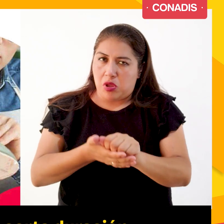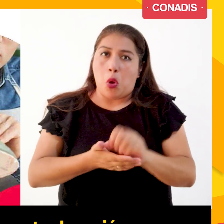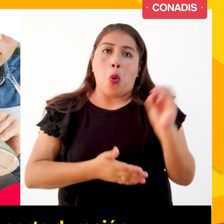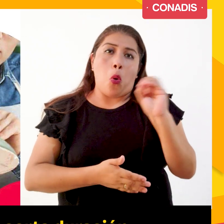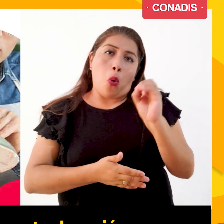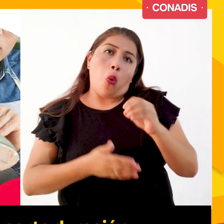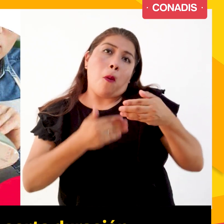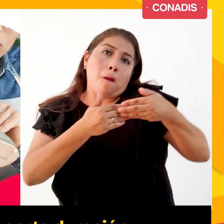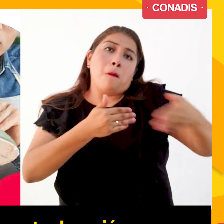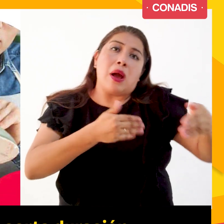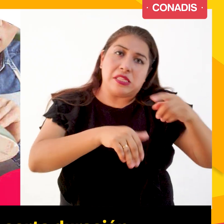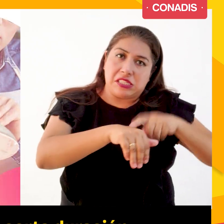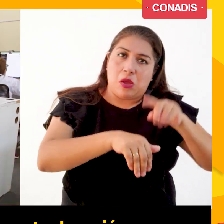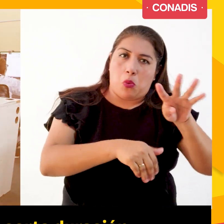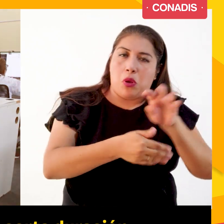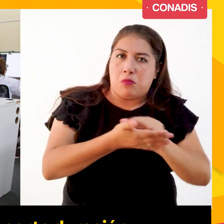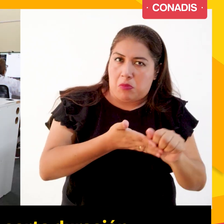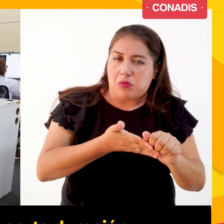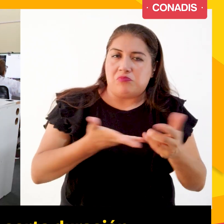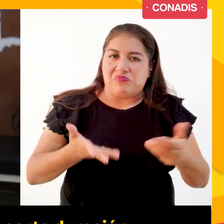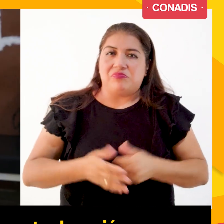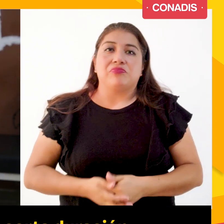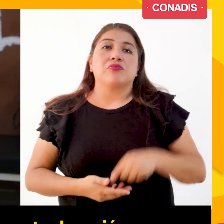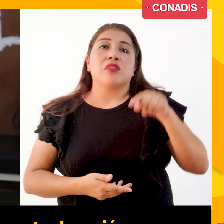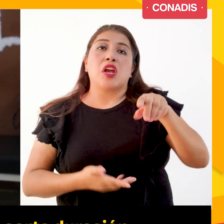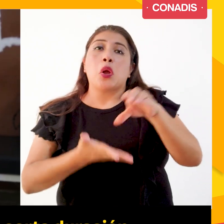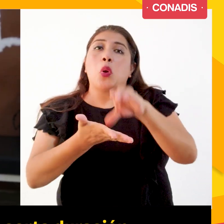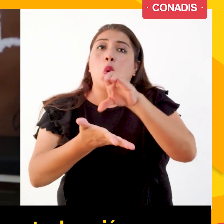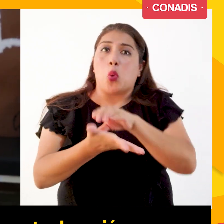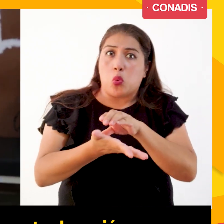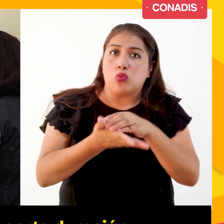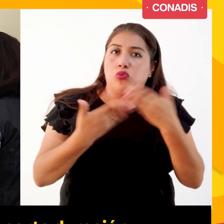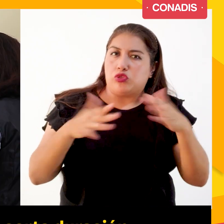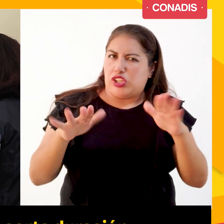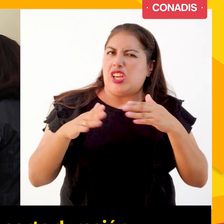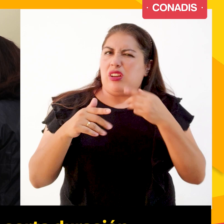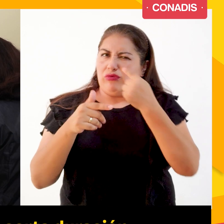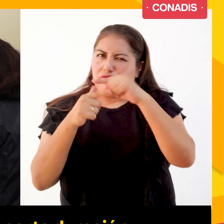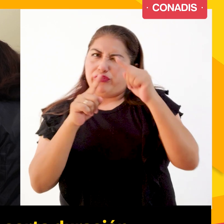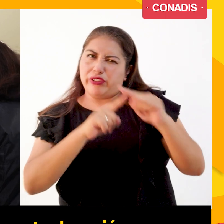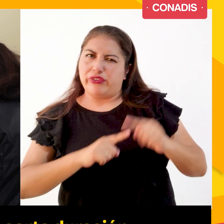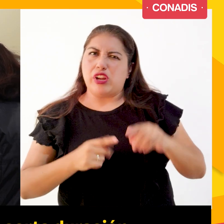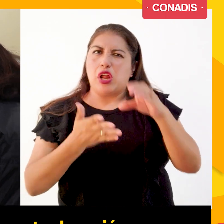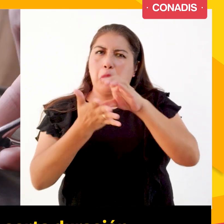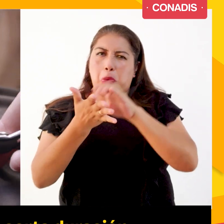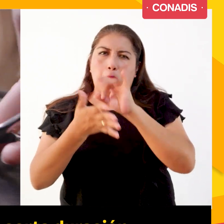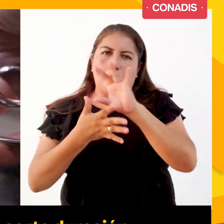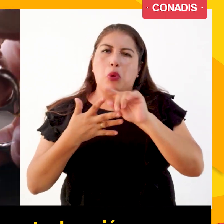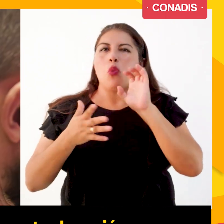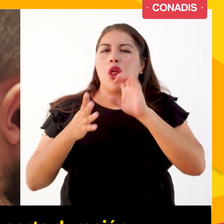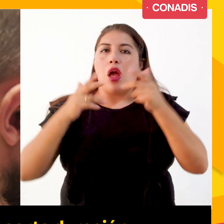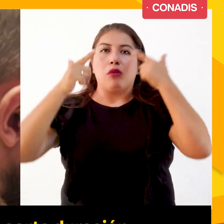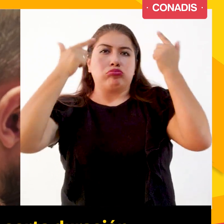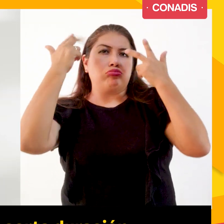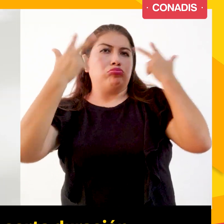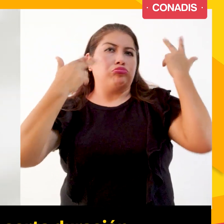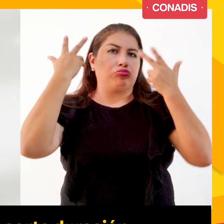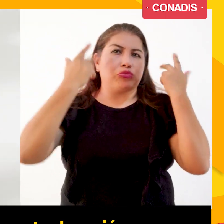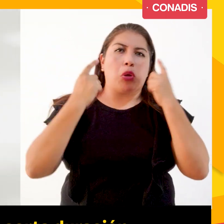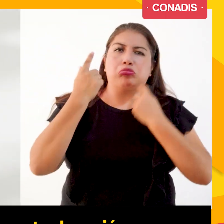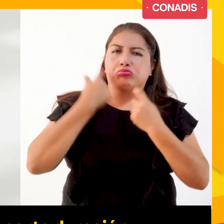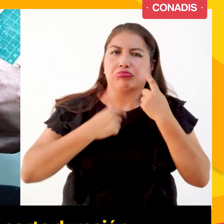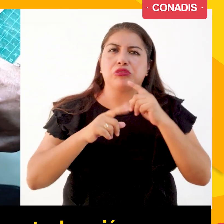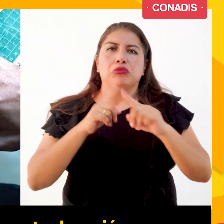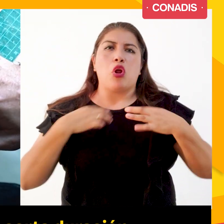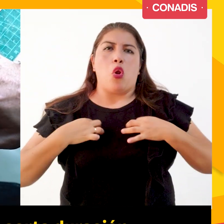hasta cursos modulares de 4 meses. La oferta de cursos es sumamente variada, como por ejemplo peluquería y barbería,